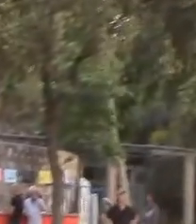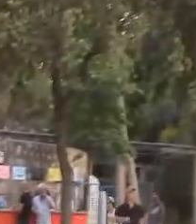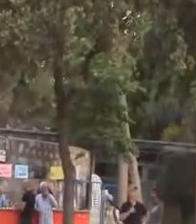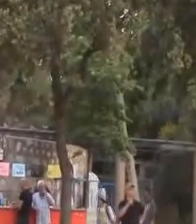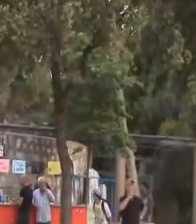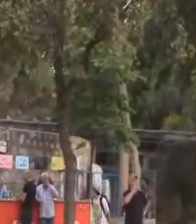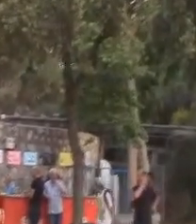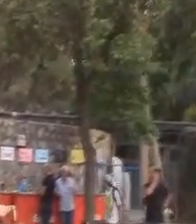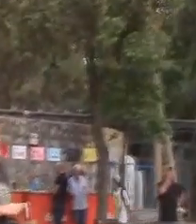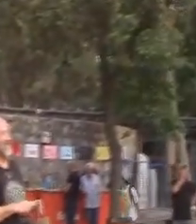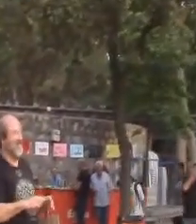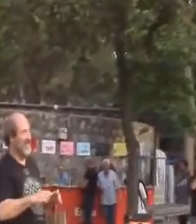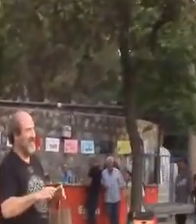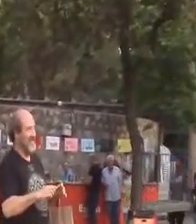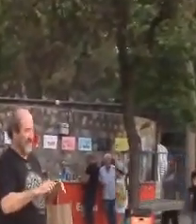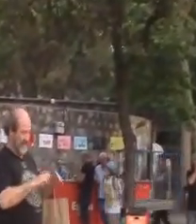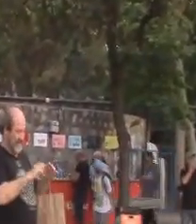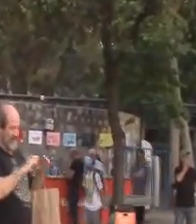feina.